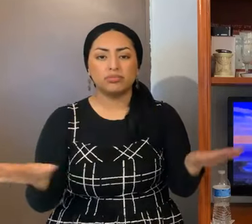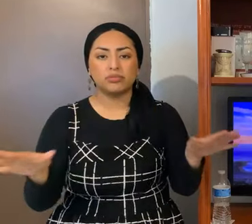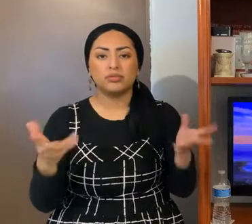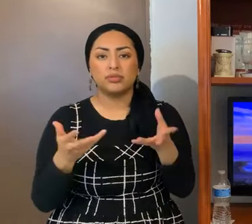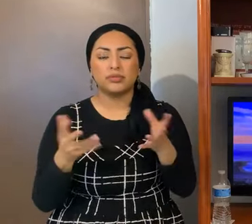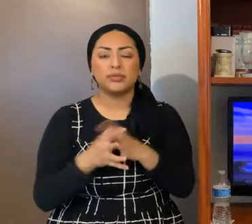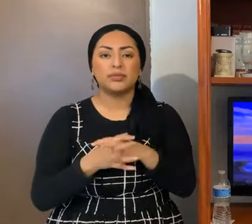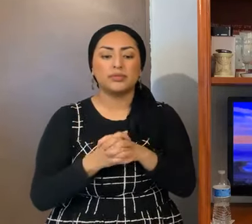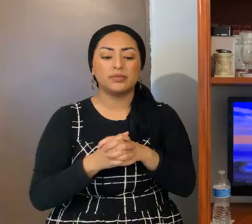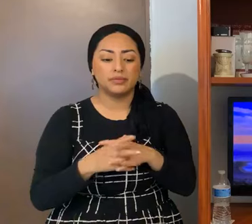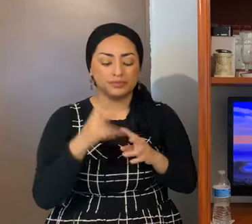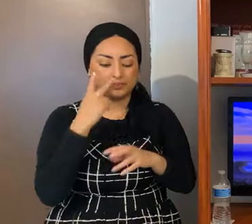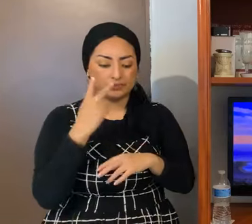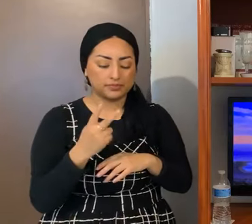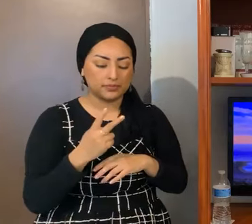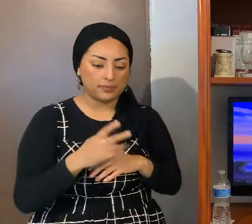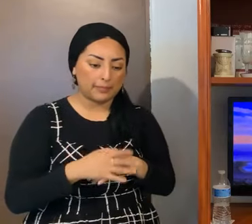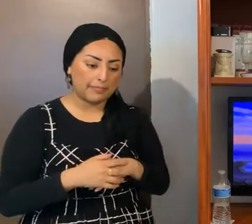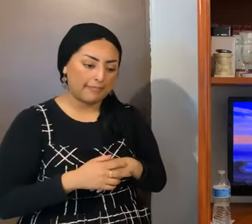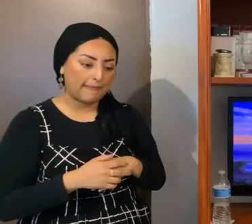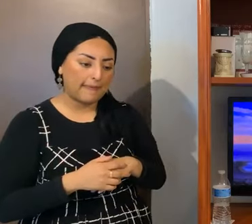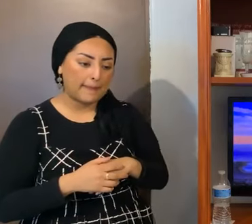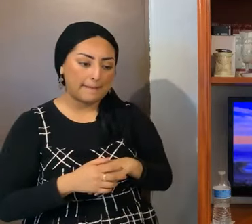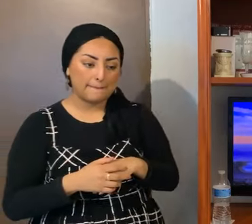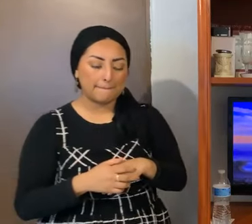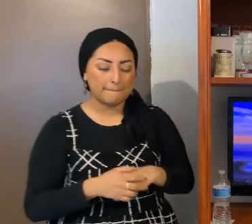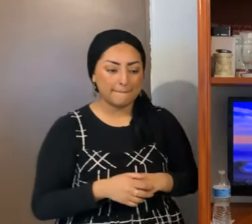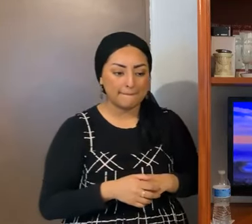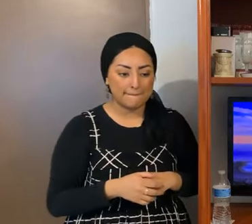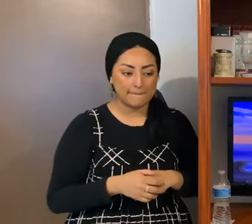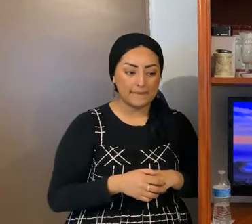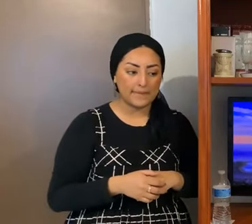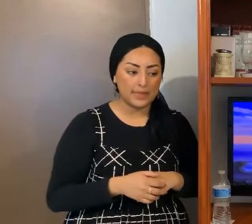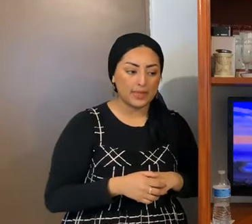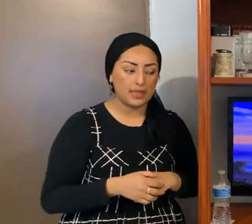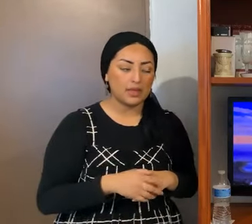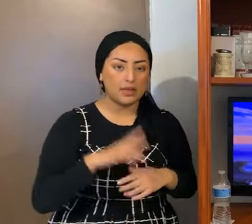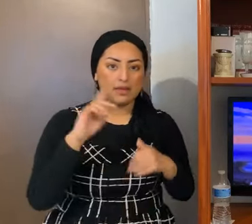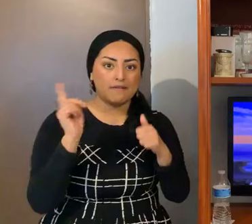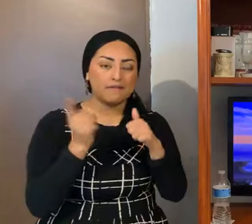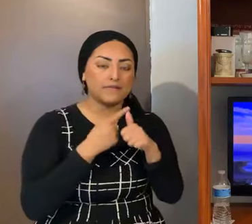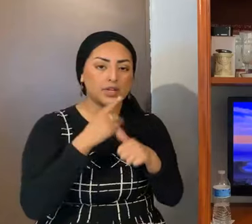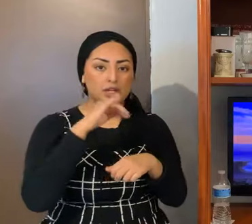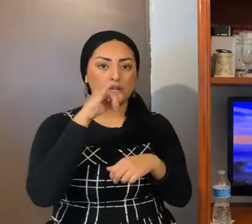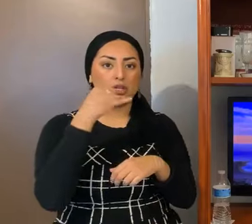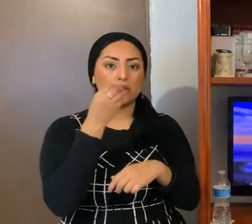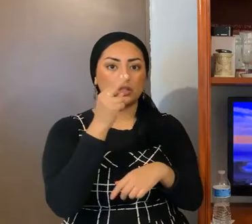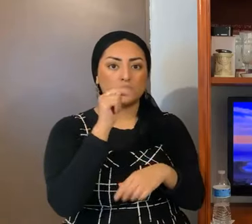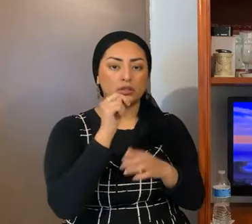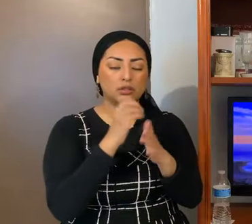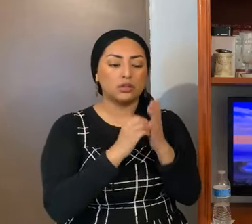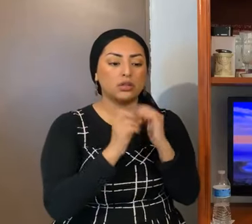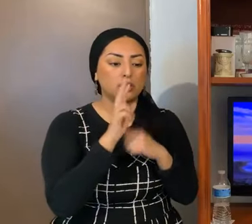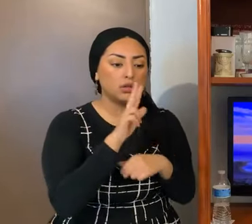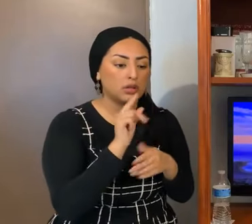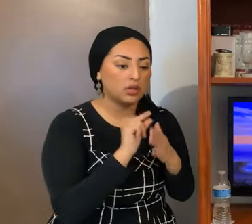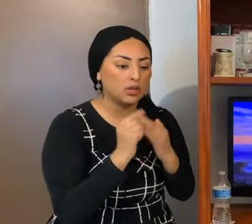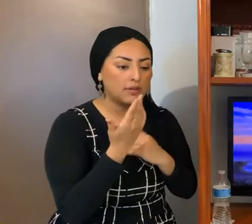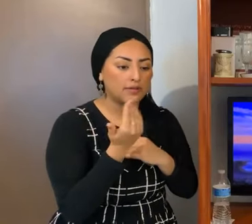inocente? Vamos a, permítanme revisar la cita, vamos a Primera de Juan 3.15, vamos para